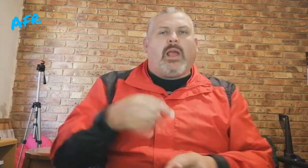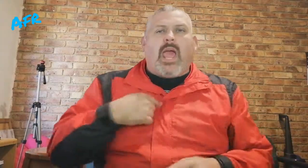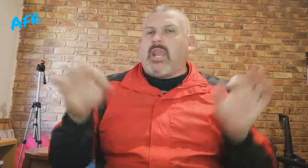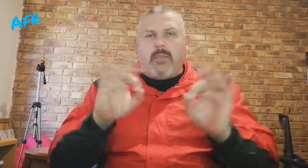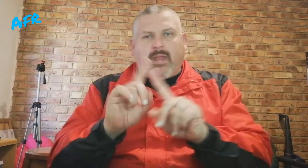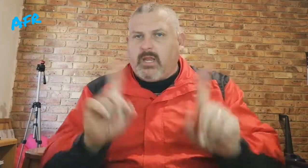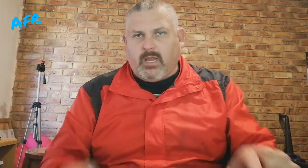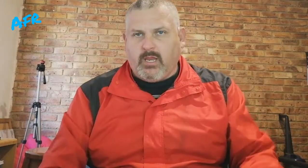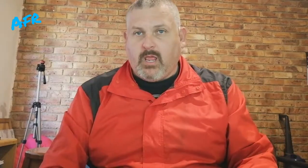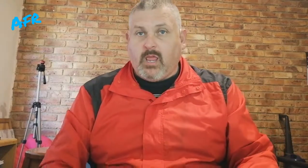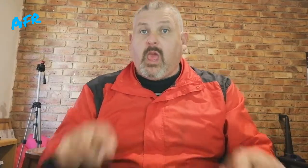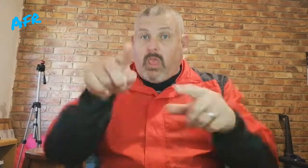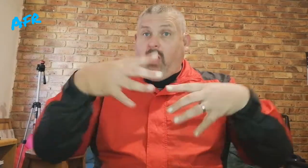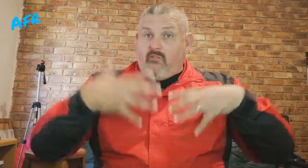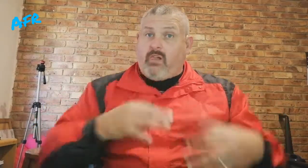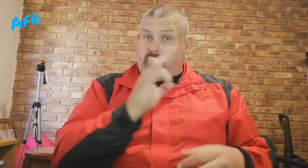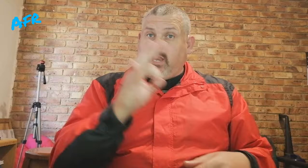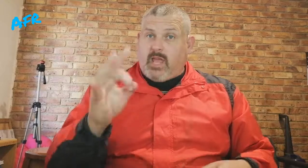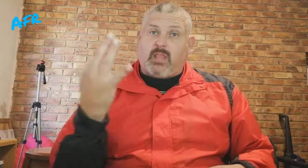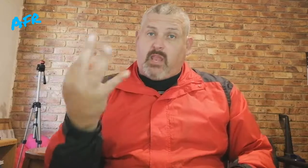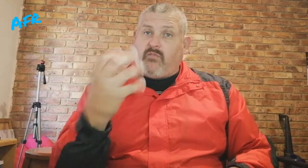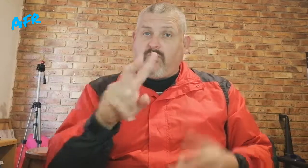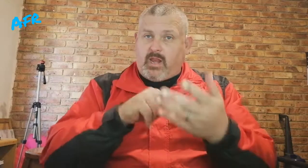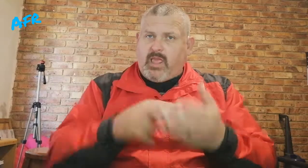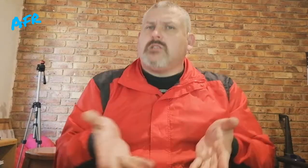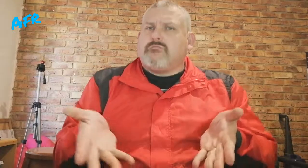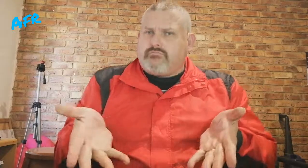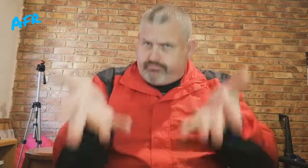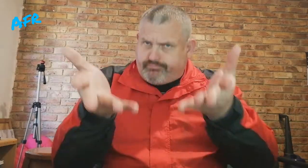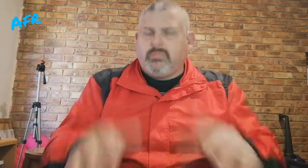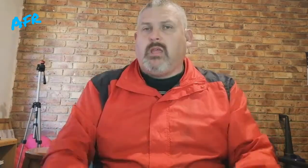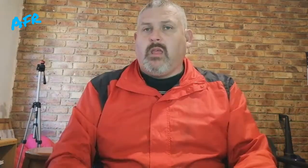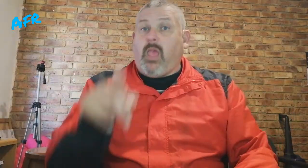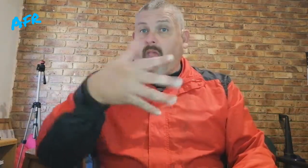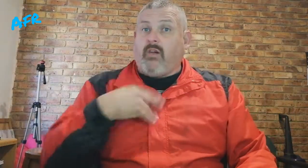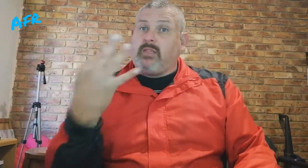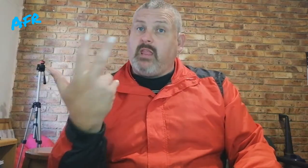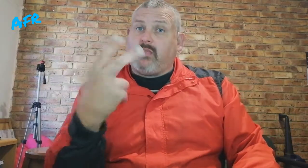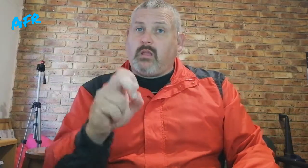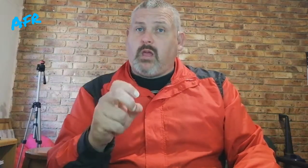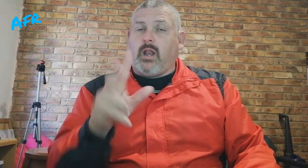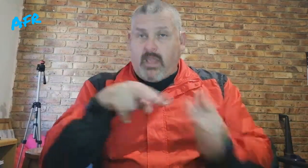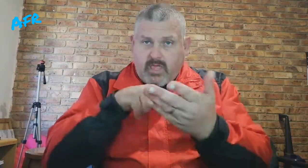dwing ek niemand nie. Kool 33, 53 lees, kool 83